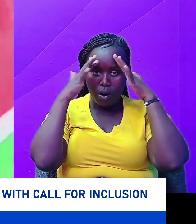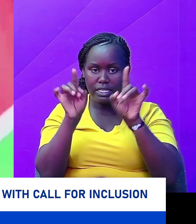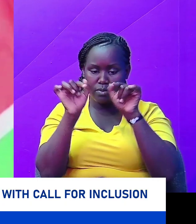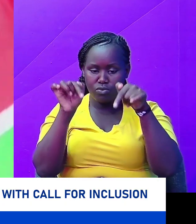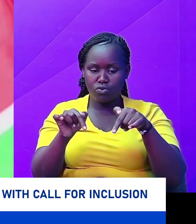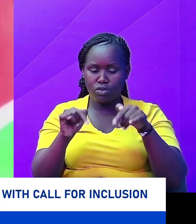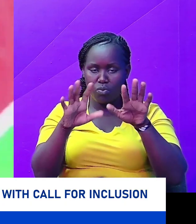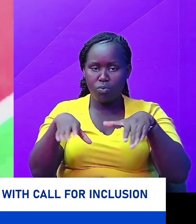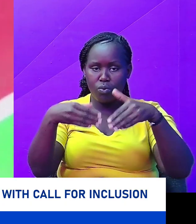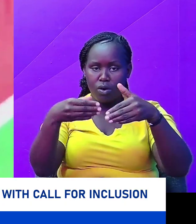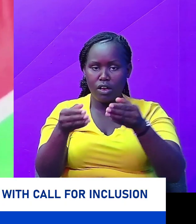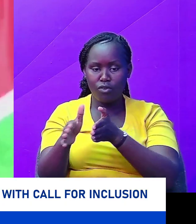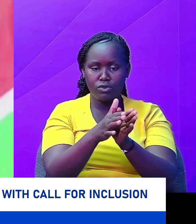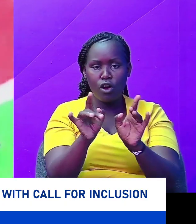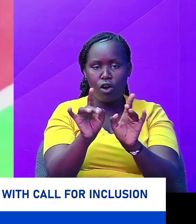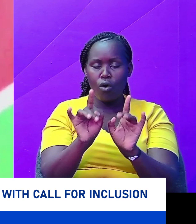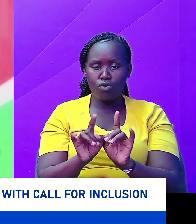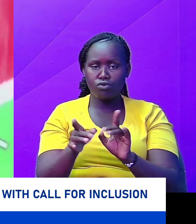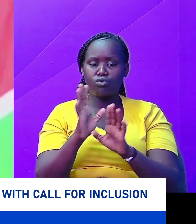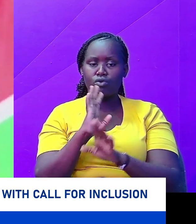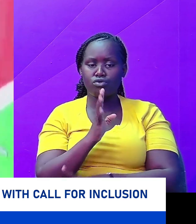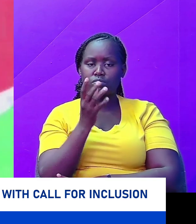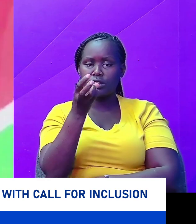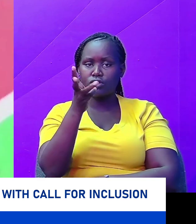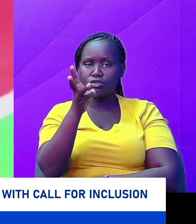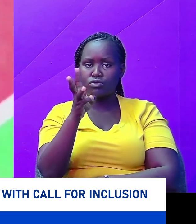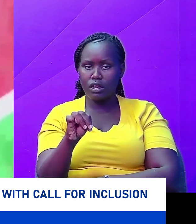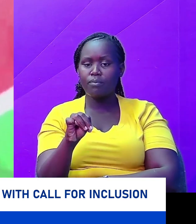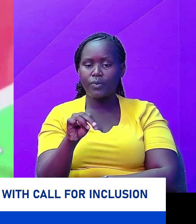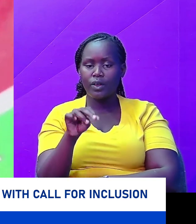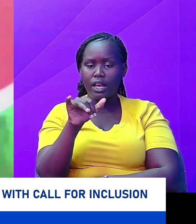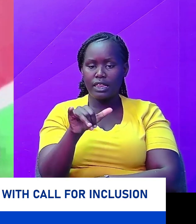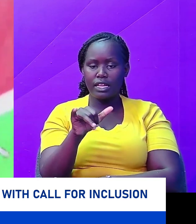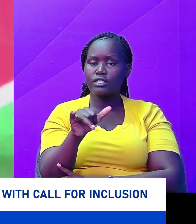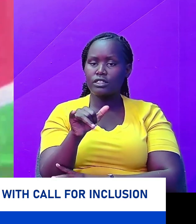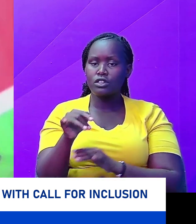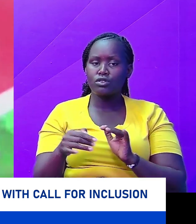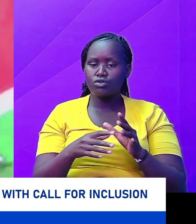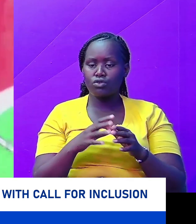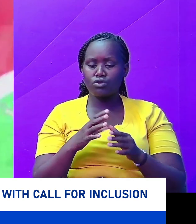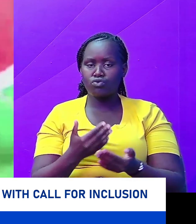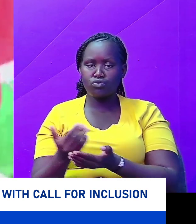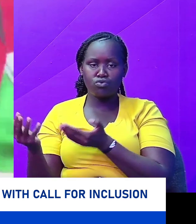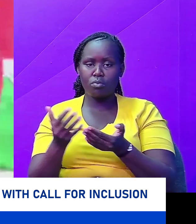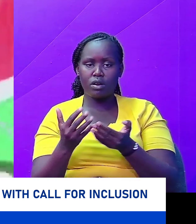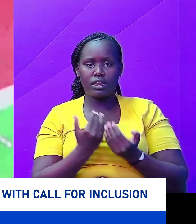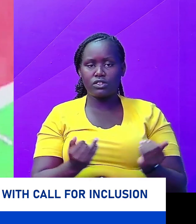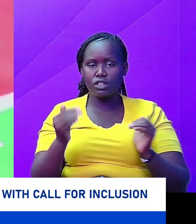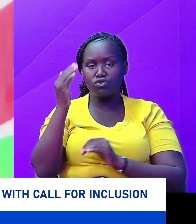tutawapatia nafasi ama tutawazungumzia ili waweze kutoa wale watoto ili waweze kujulikana. Na pia